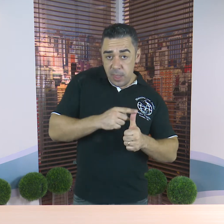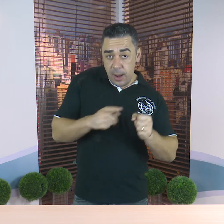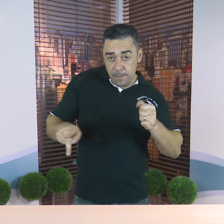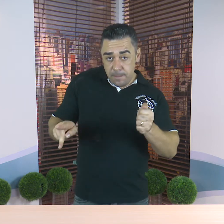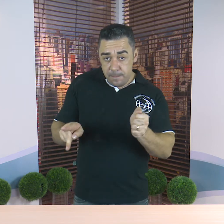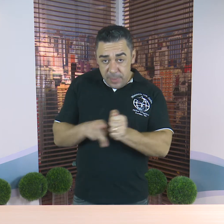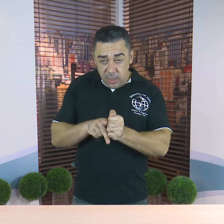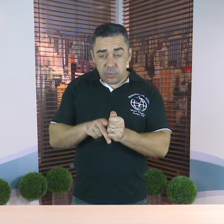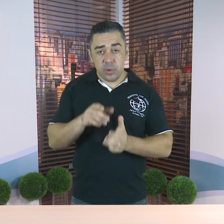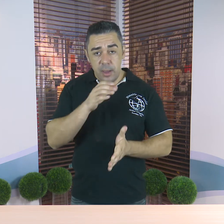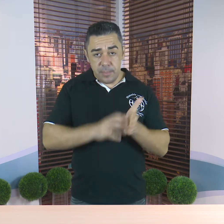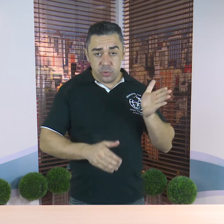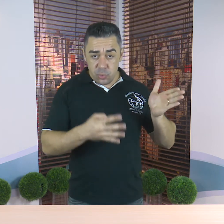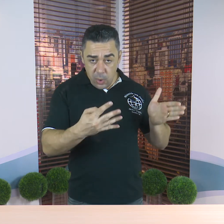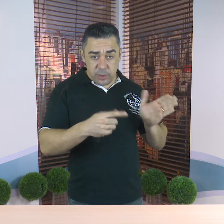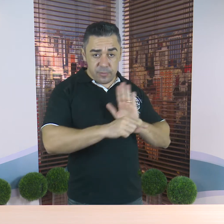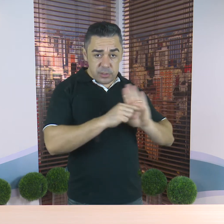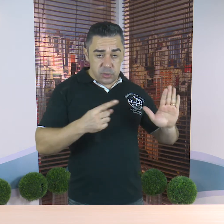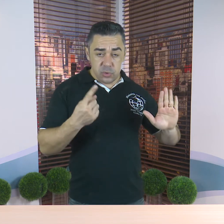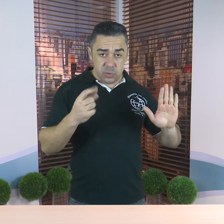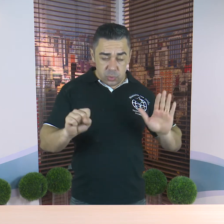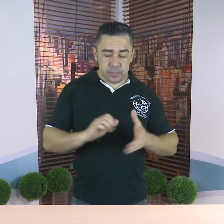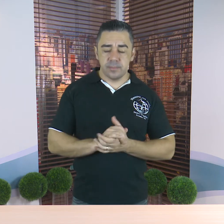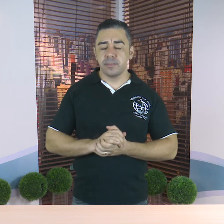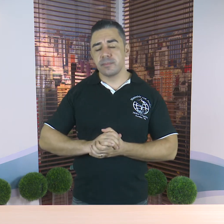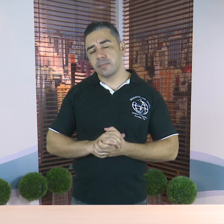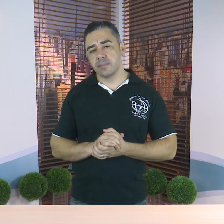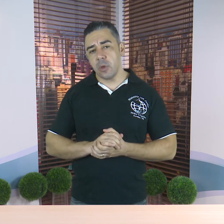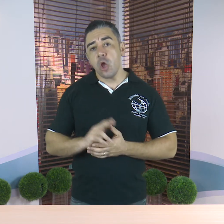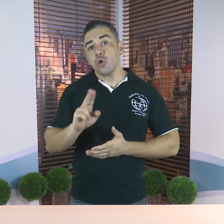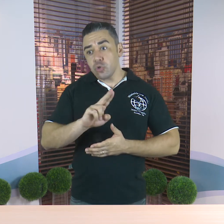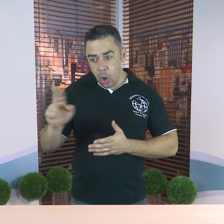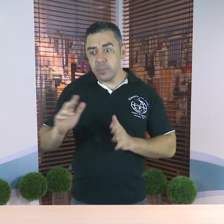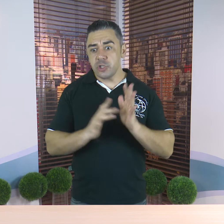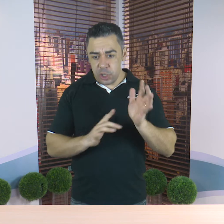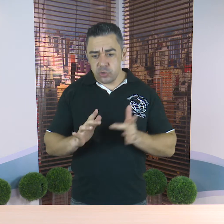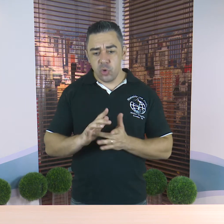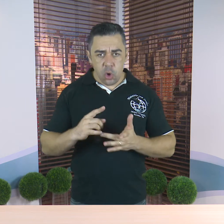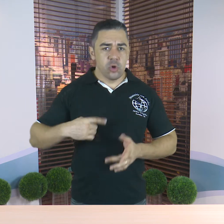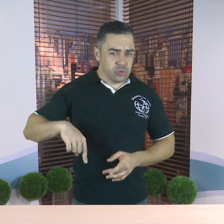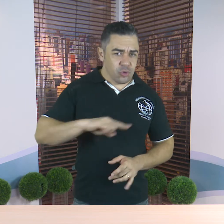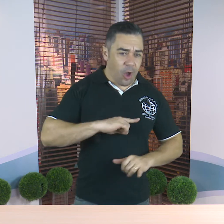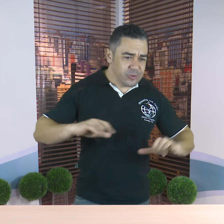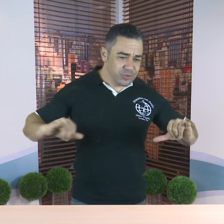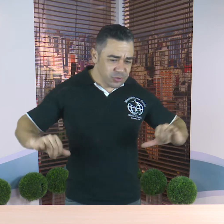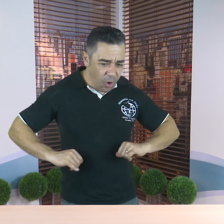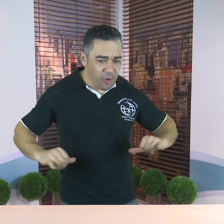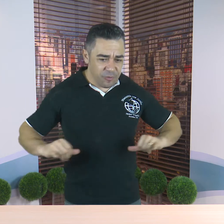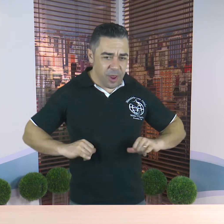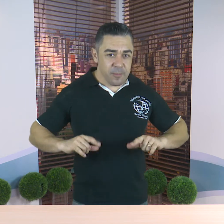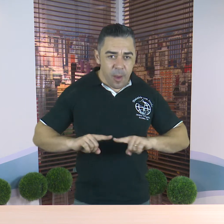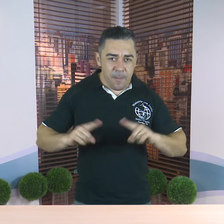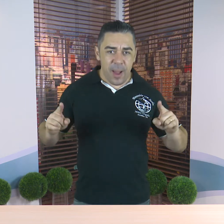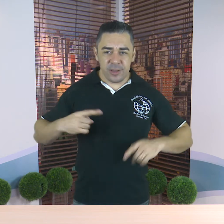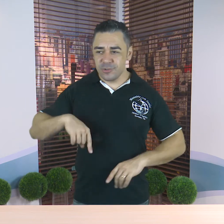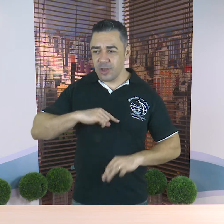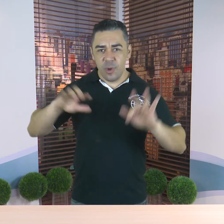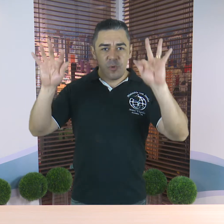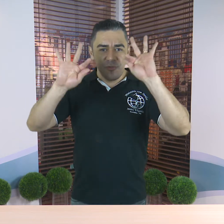versículo 14, nós lemos: se pelo nome de Cristo sois injuriados, bem-aventurados sois vós,